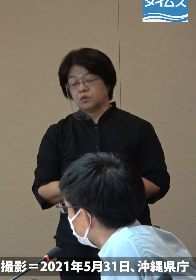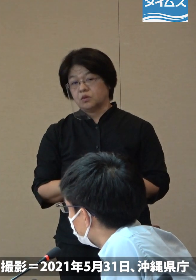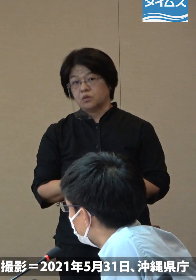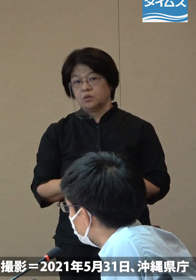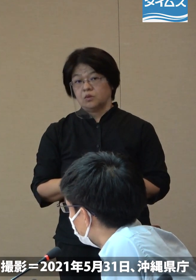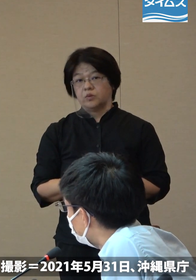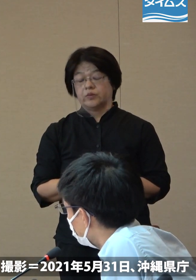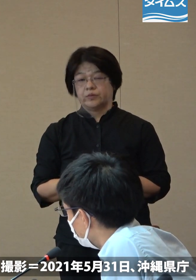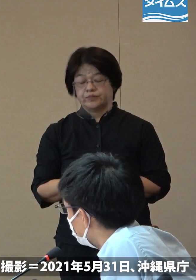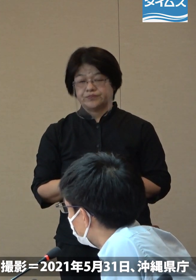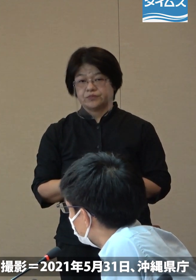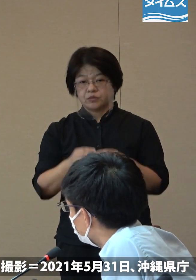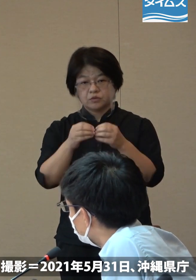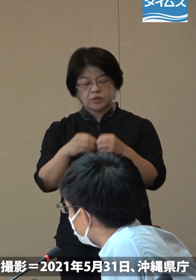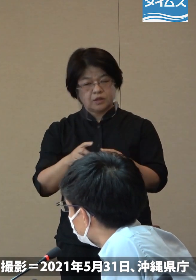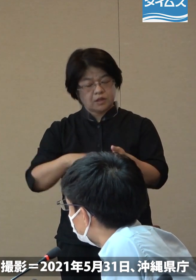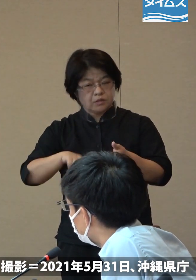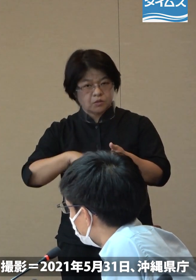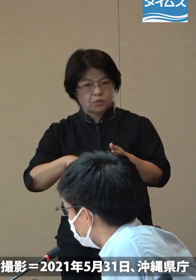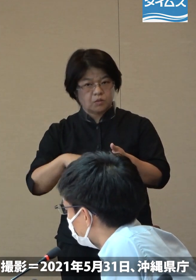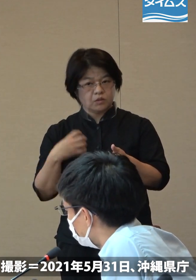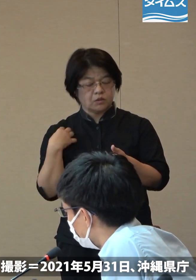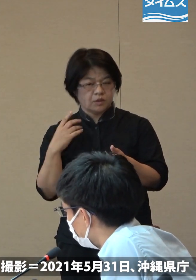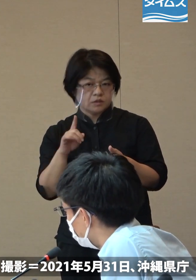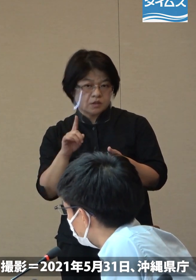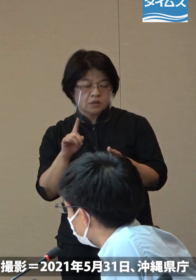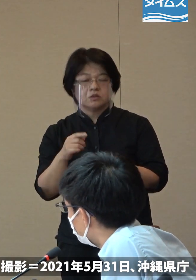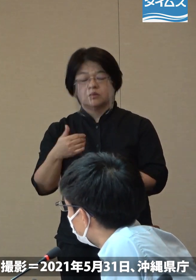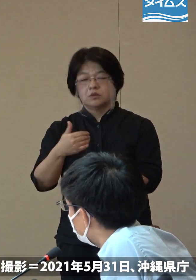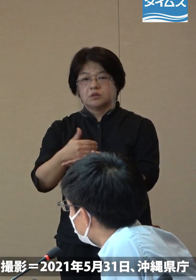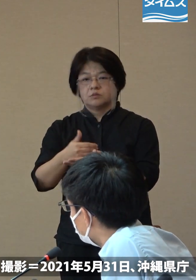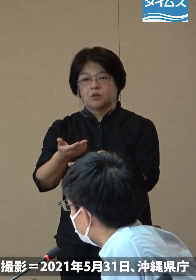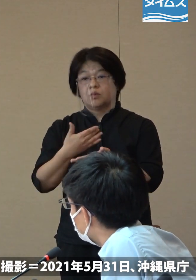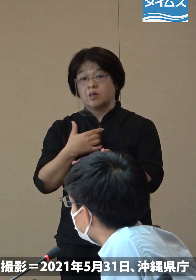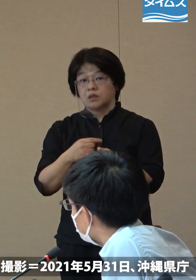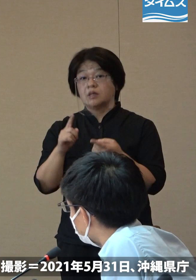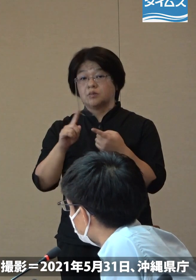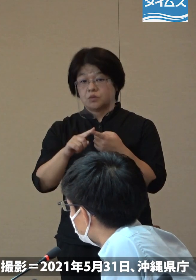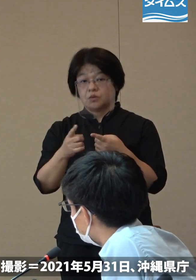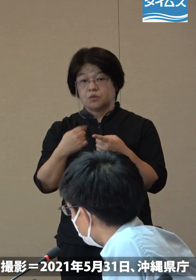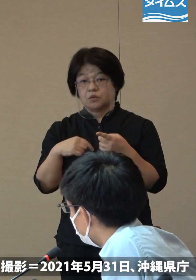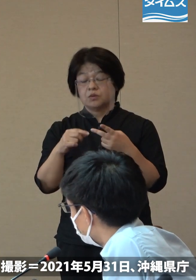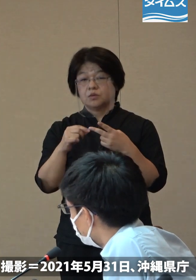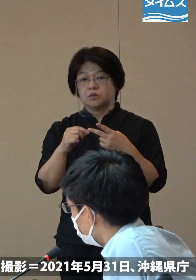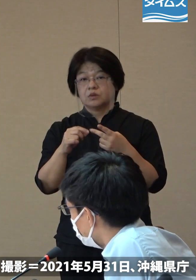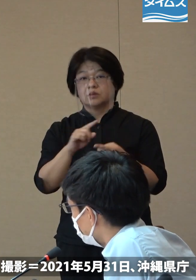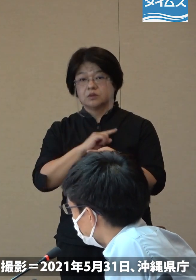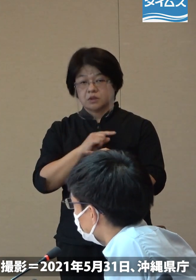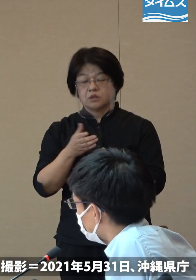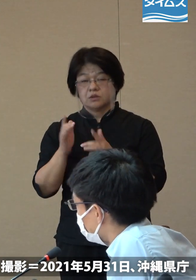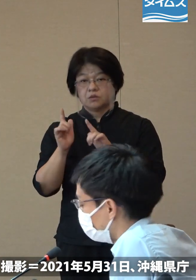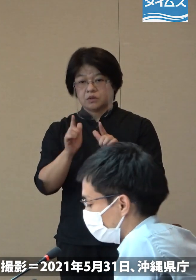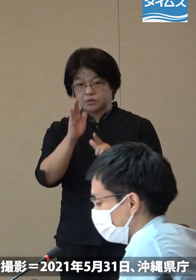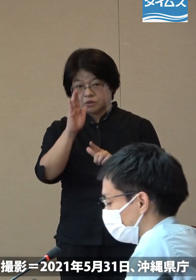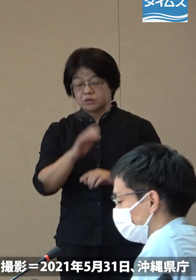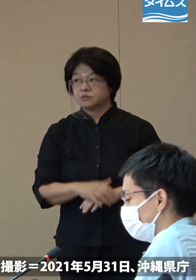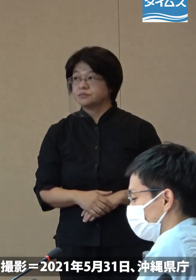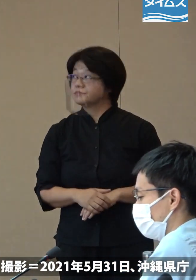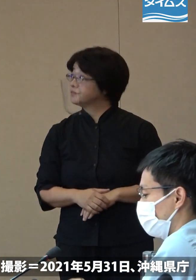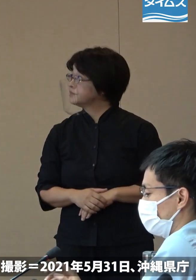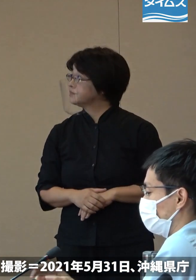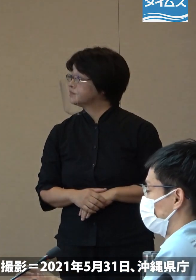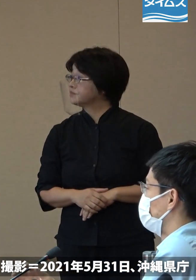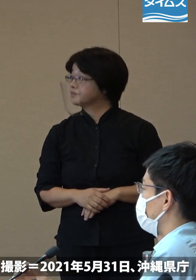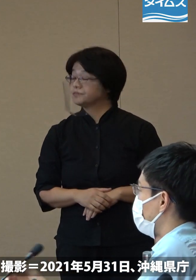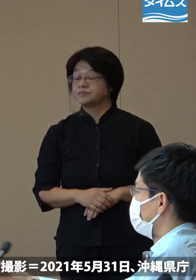な、役割のご説明がいただきたいというのが1点、 はい、 先にお答えいただいています。 学校